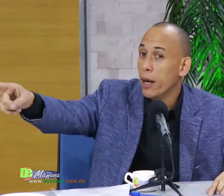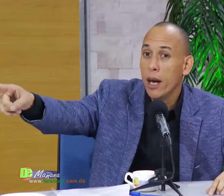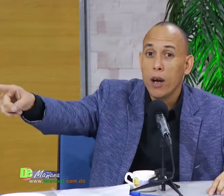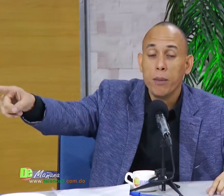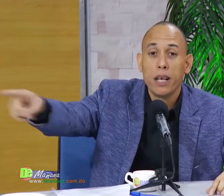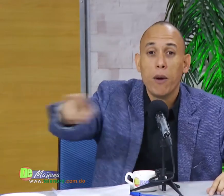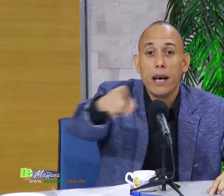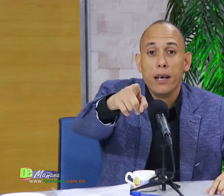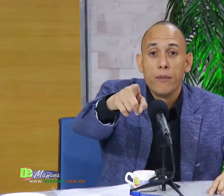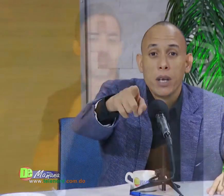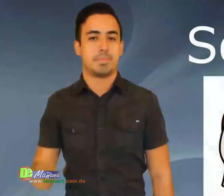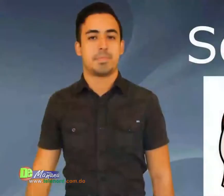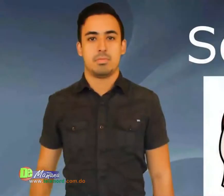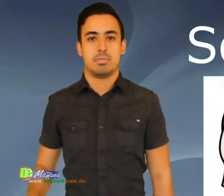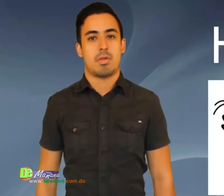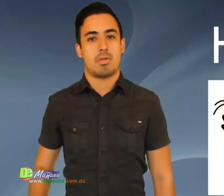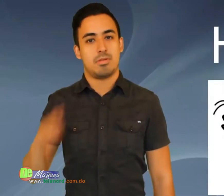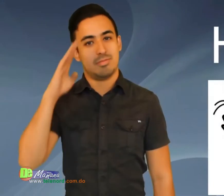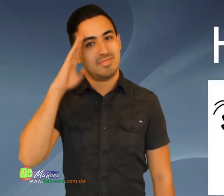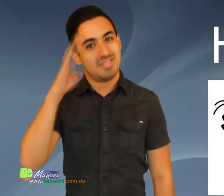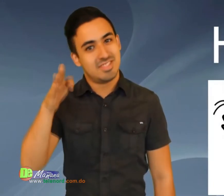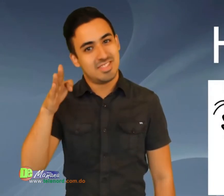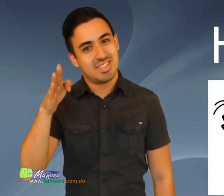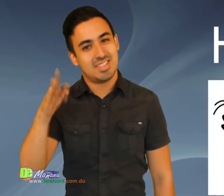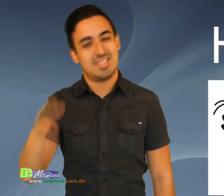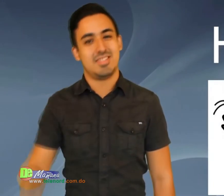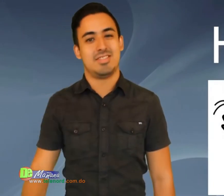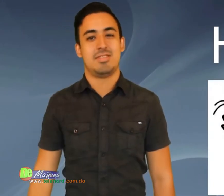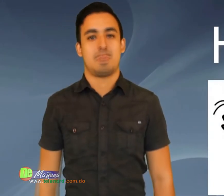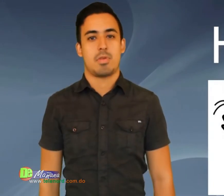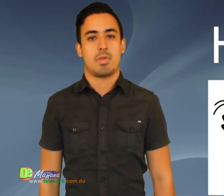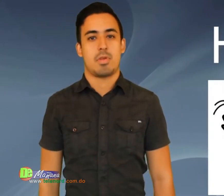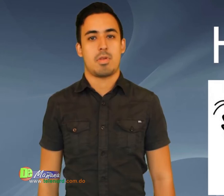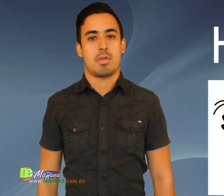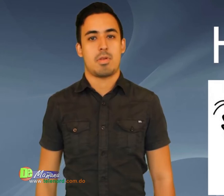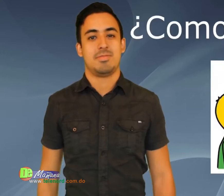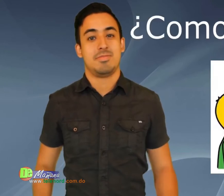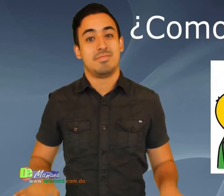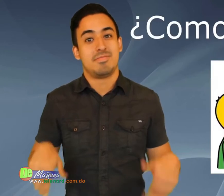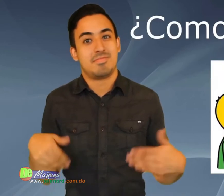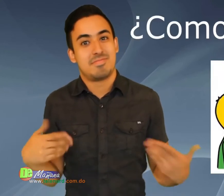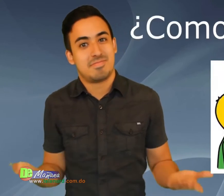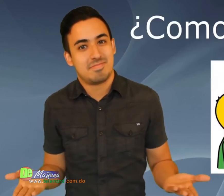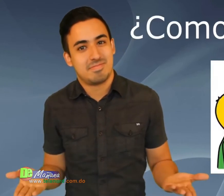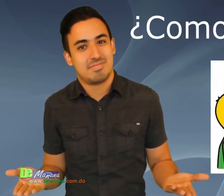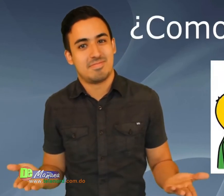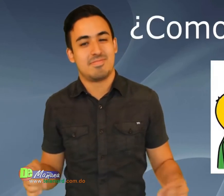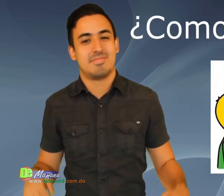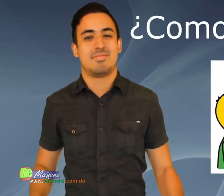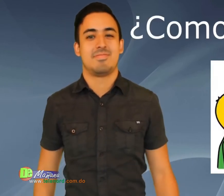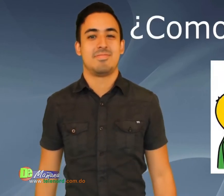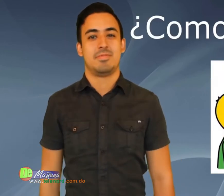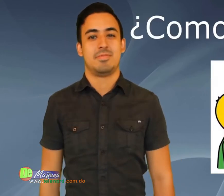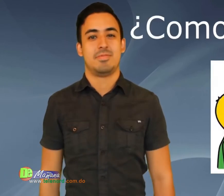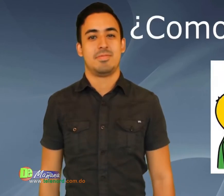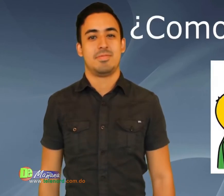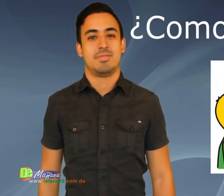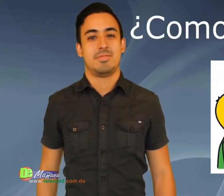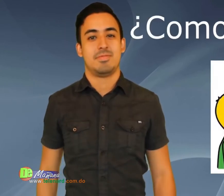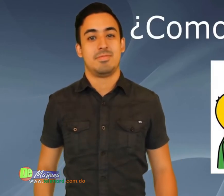Hay un video ahí donde, miren ahí. Hola. Mírenlo ahí. La mano en la frente como una... ¿Cómo estás? Que uno lo hace de manera